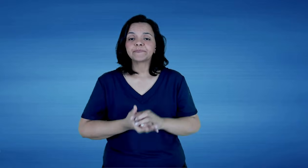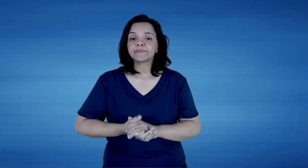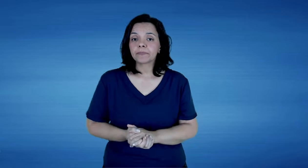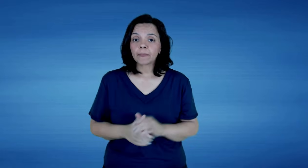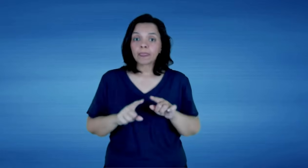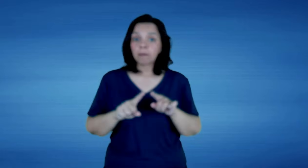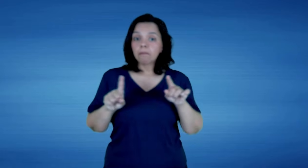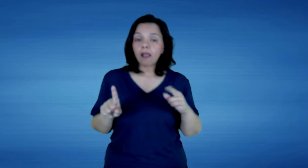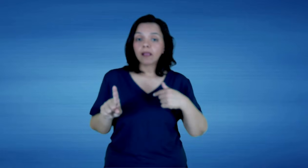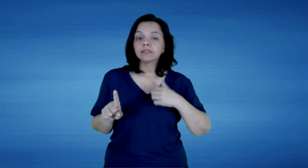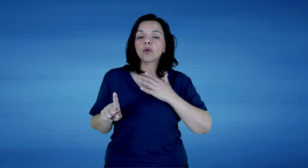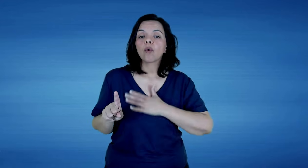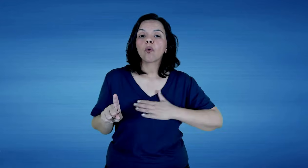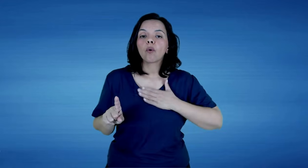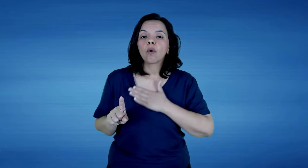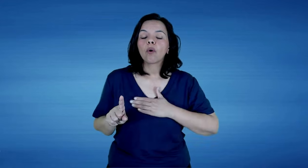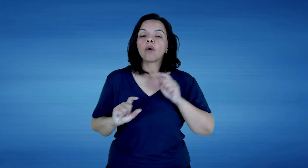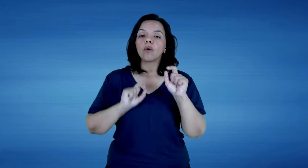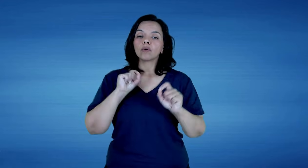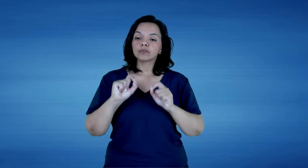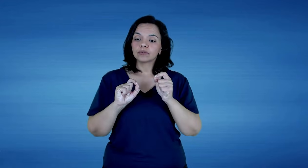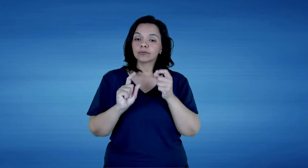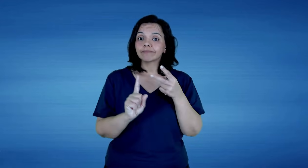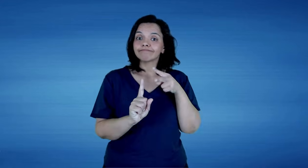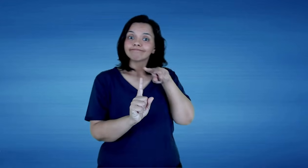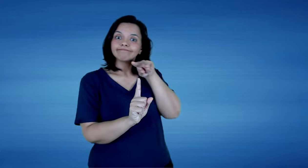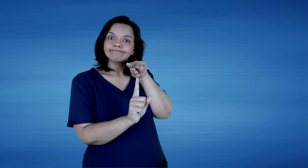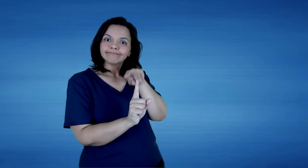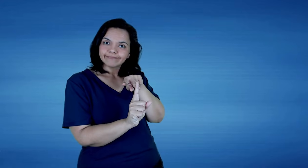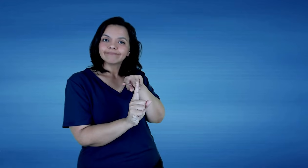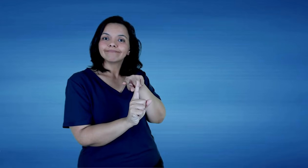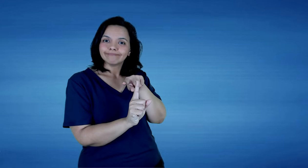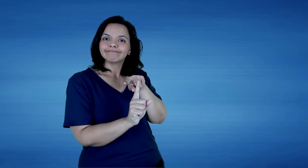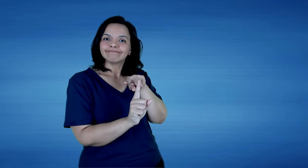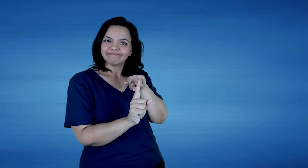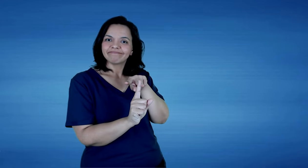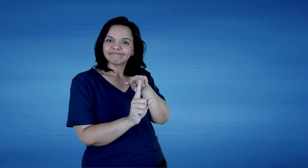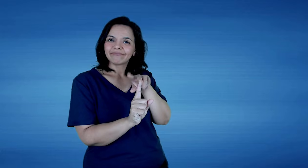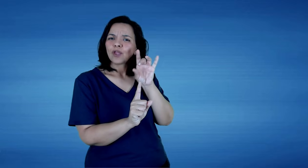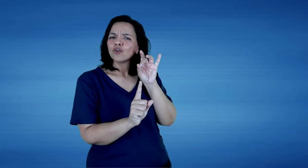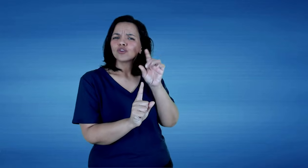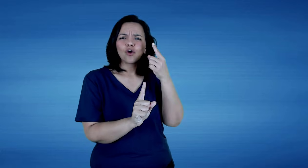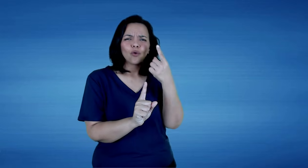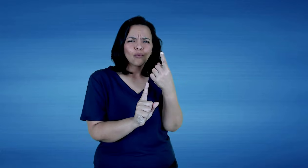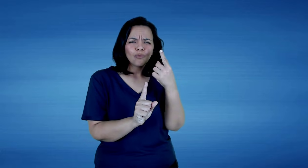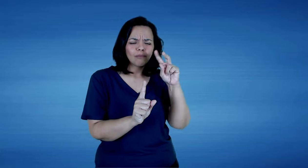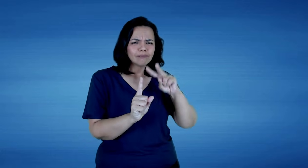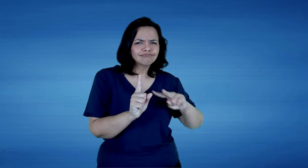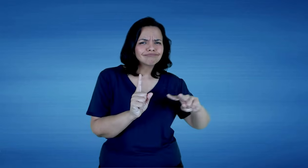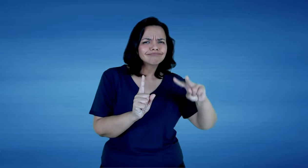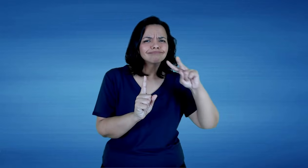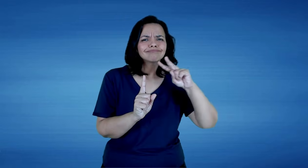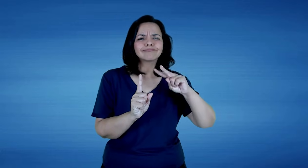Muitas pessoas falam sobre isso, sobre essa desobediência. Mas eu gosto de um outro olhar, de uma